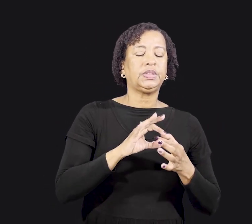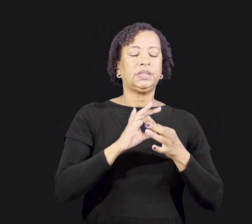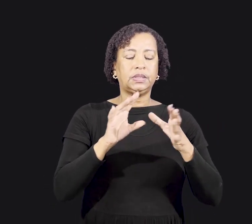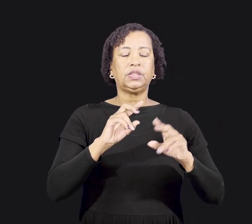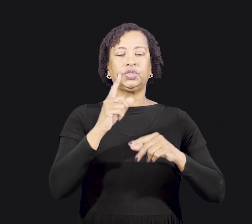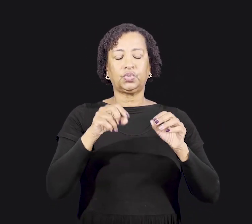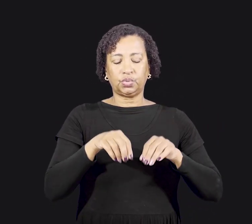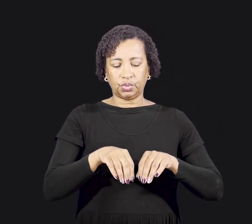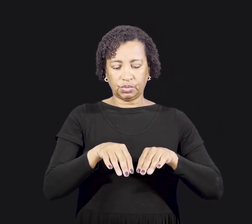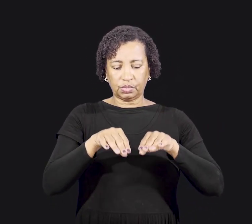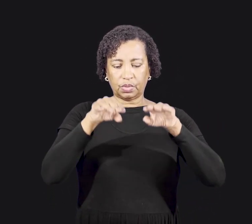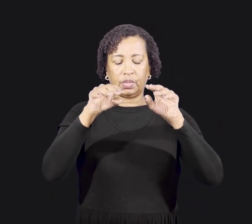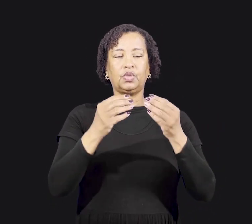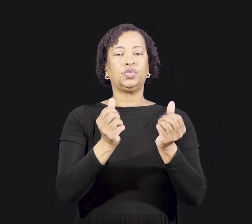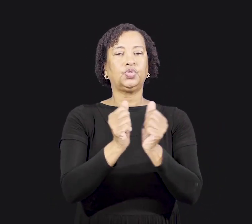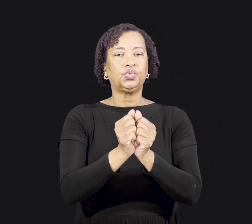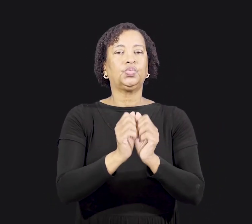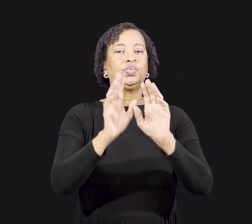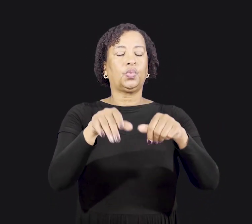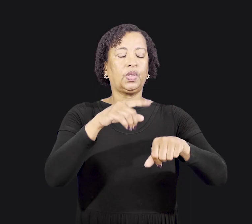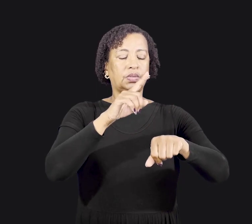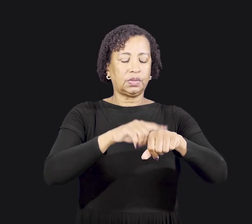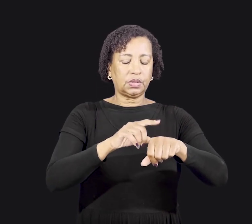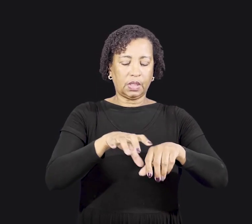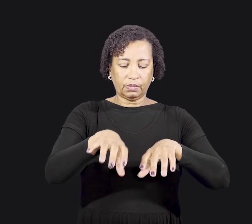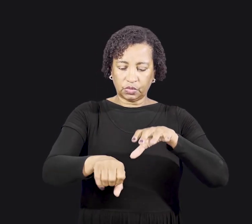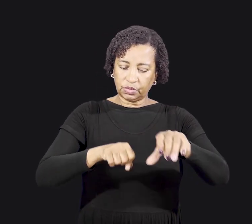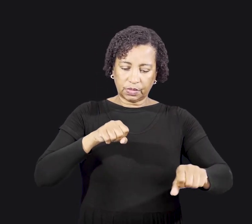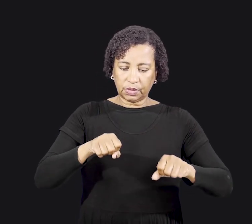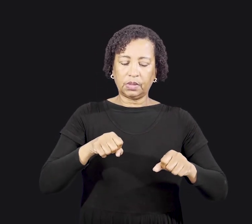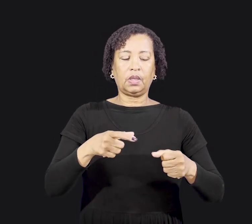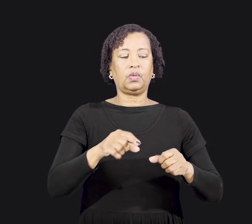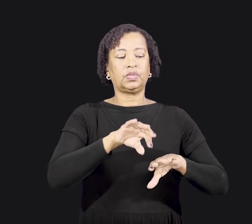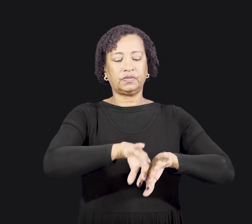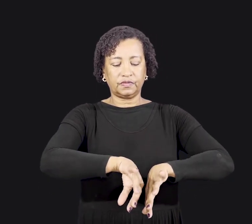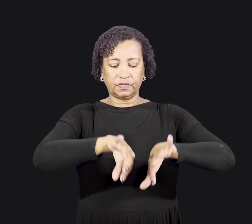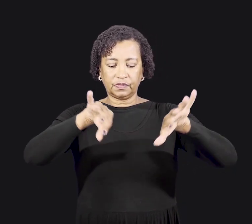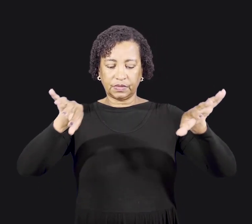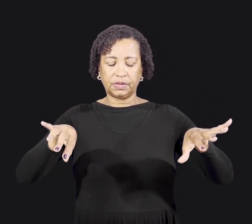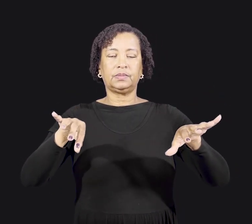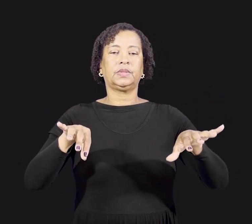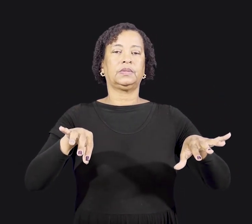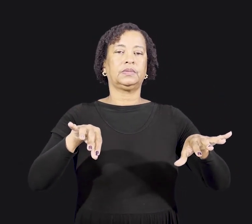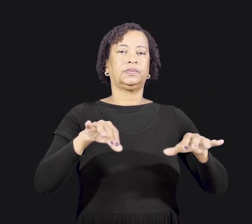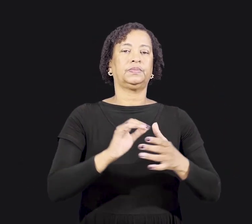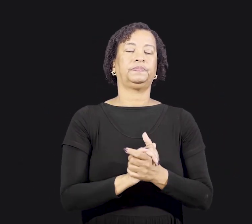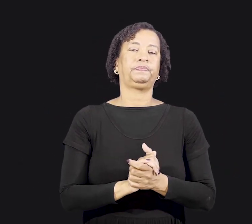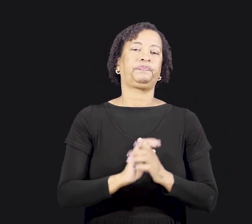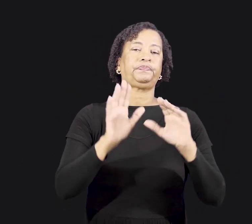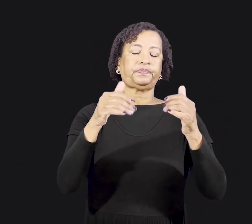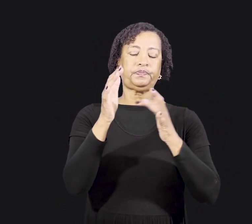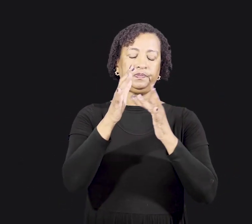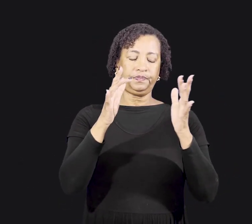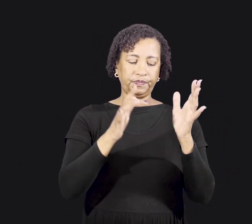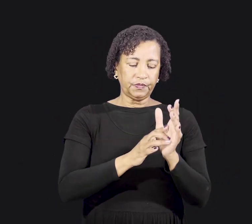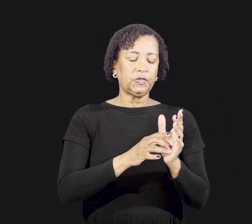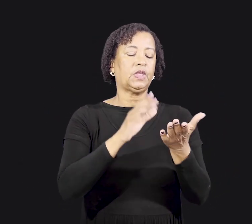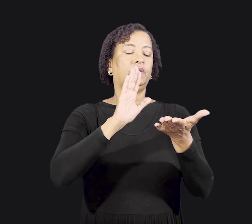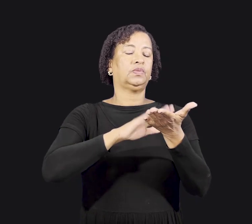deixem que os dois cresçam juntos. Quando chegar o tempo da colheita, o joio será separado do trigo. Quando Jesus dá a